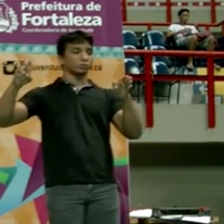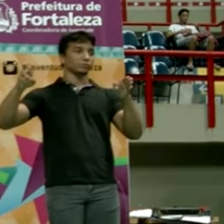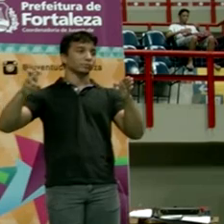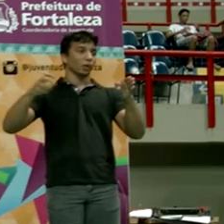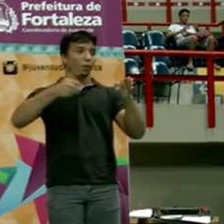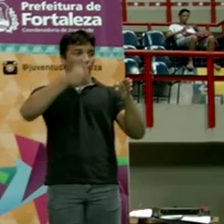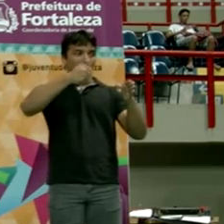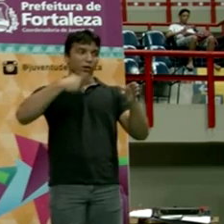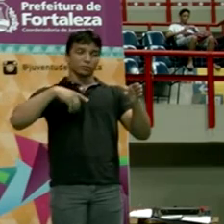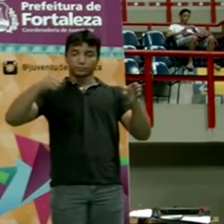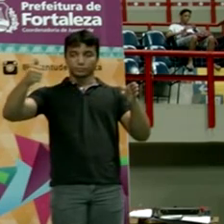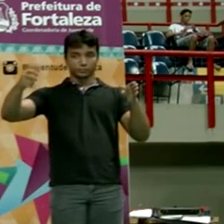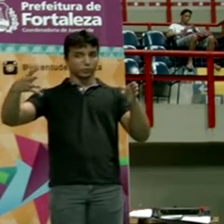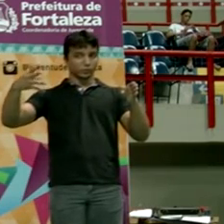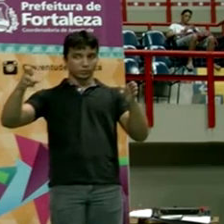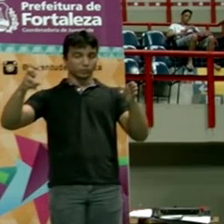governo.